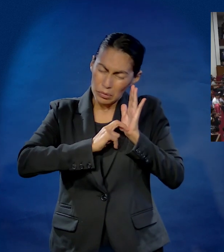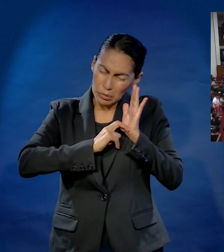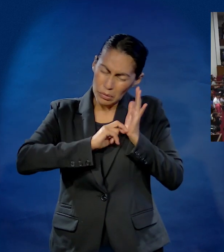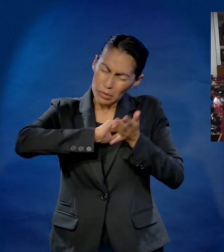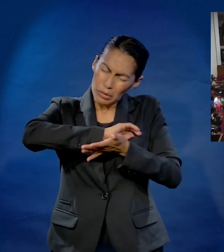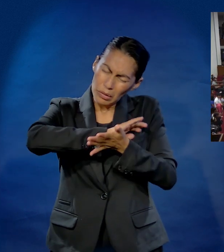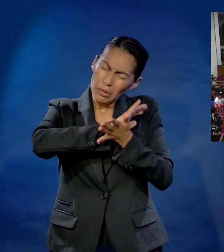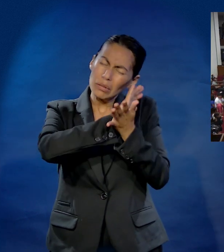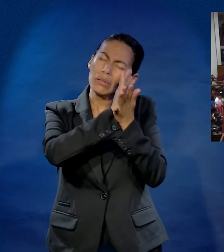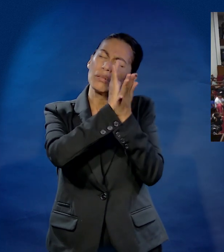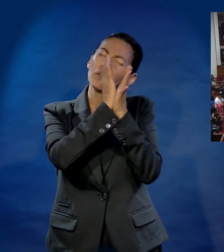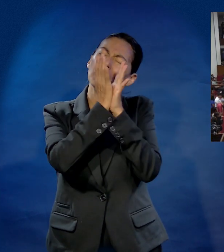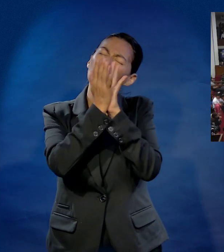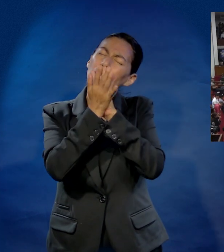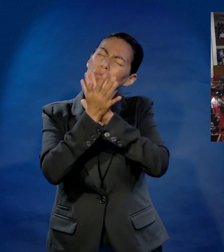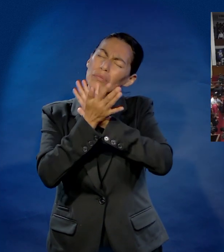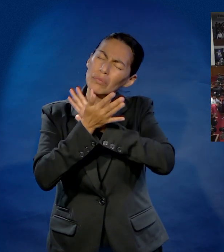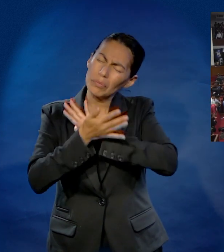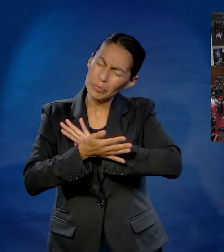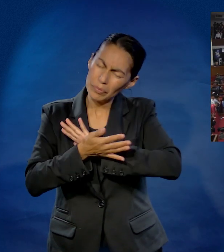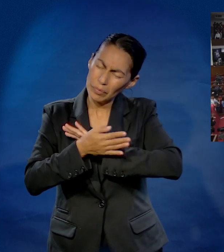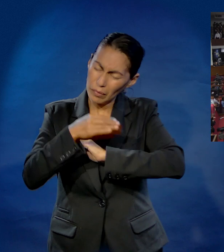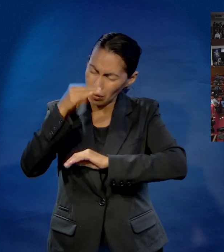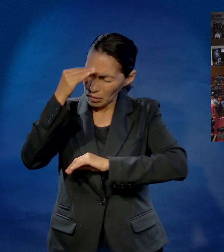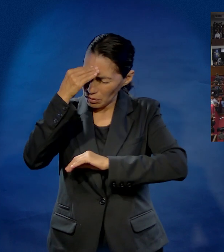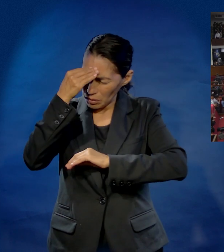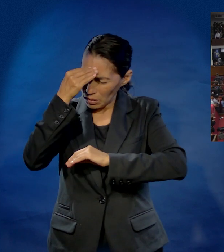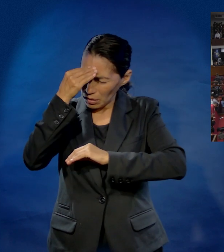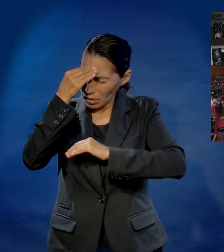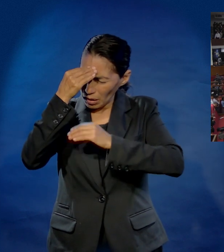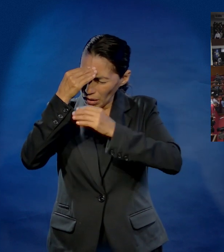motivos y coloques